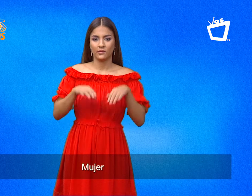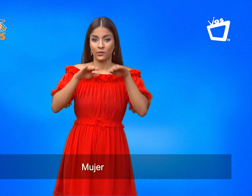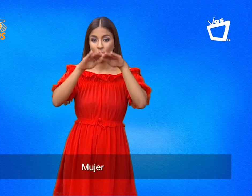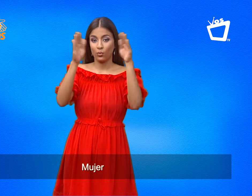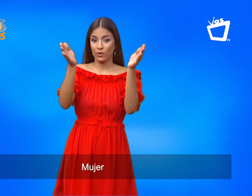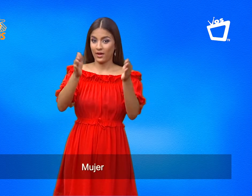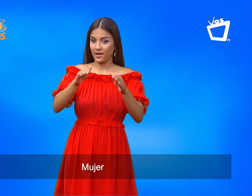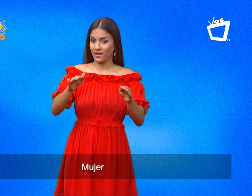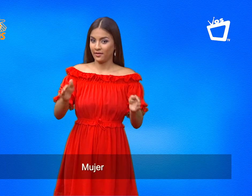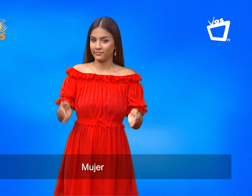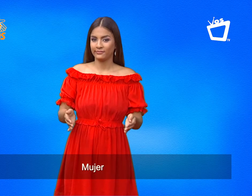mujer